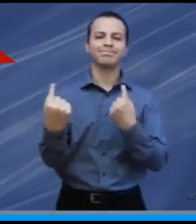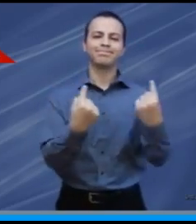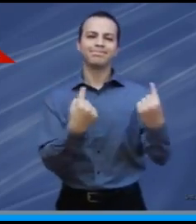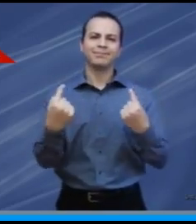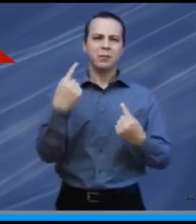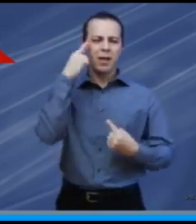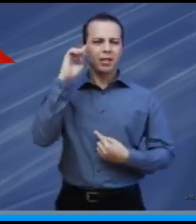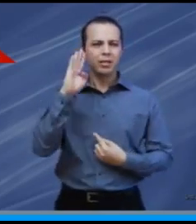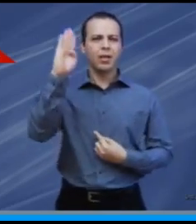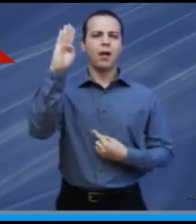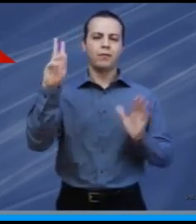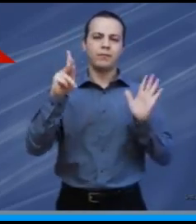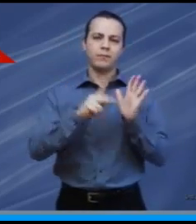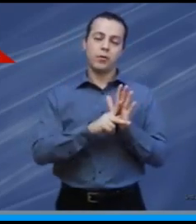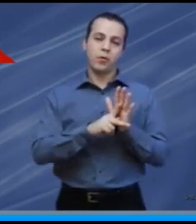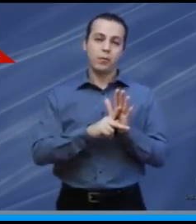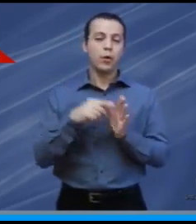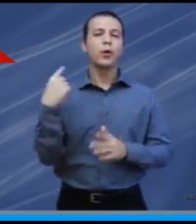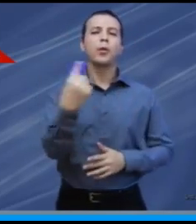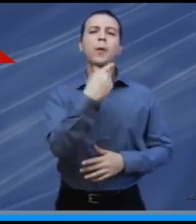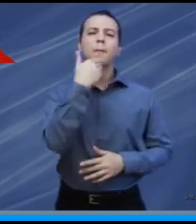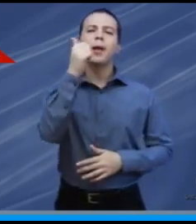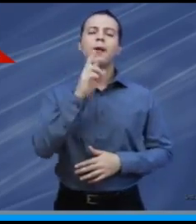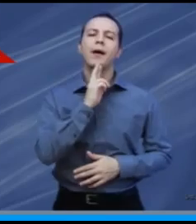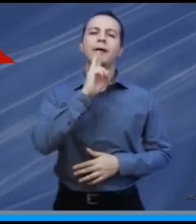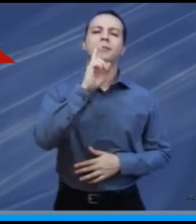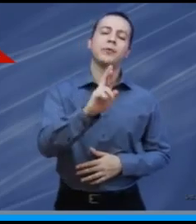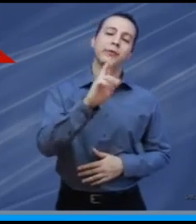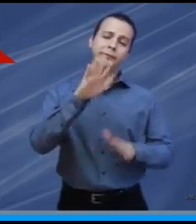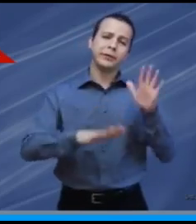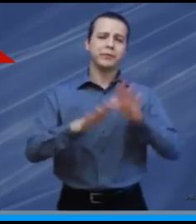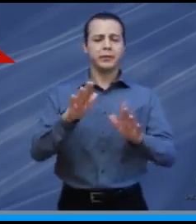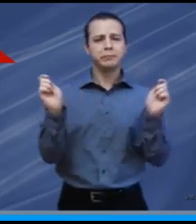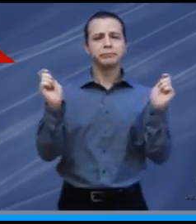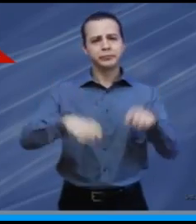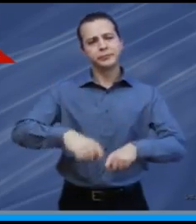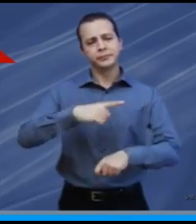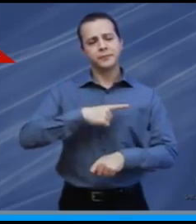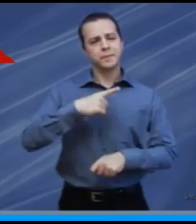seria, idealmente, talvez, a melhor solução seja